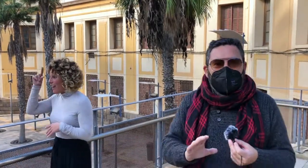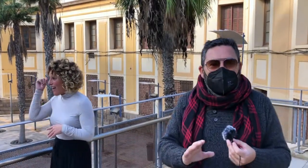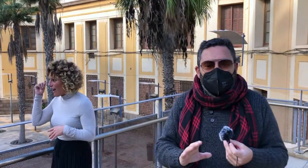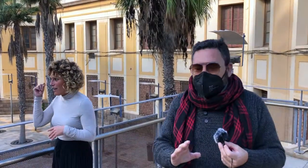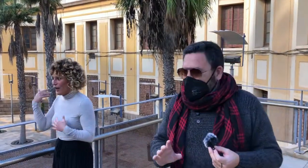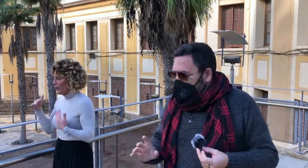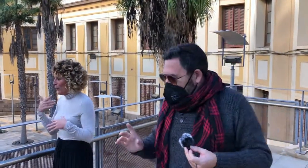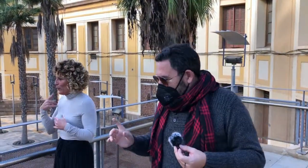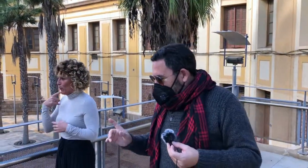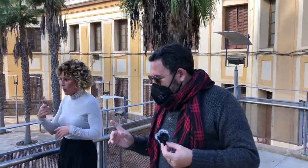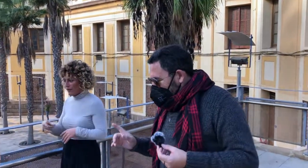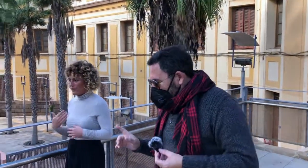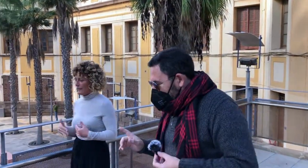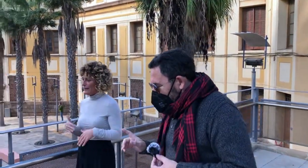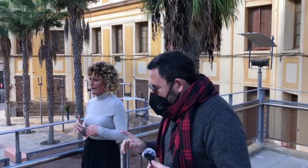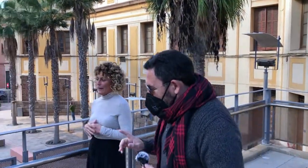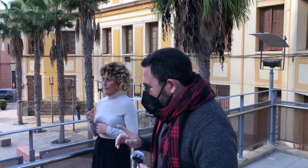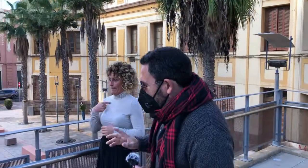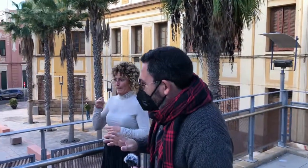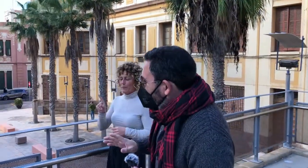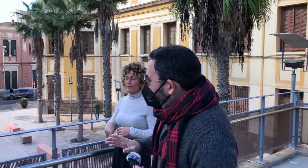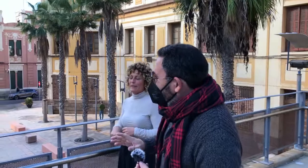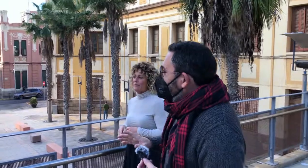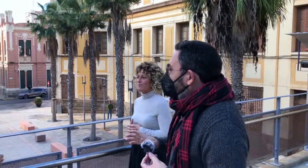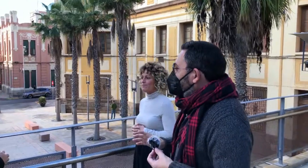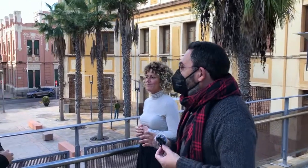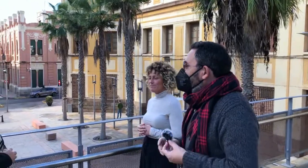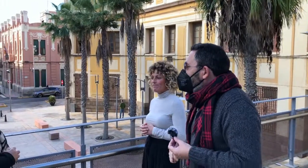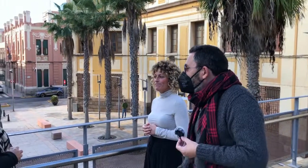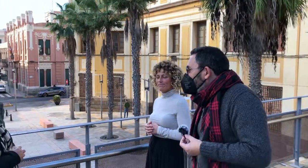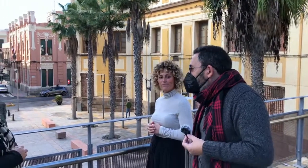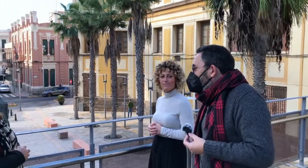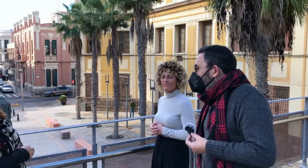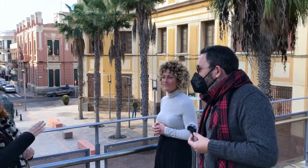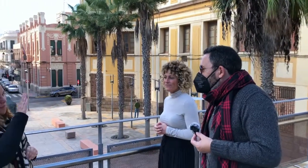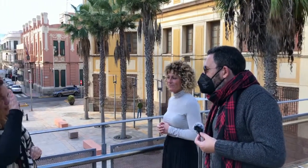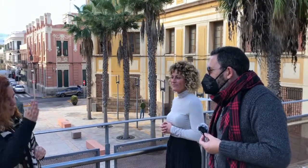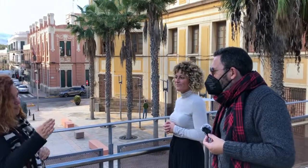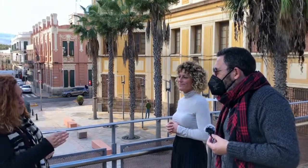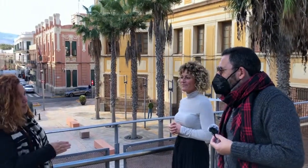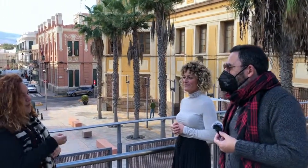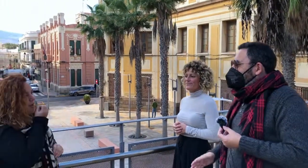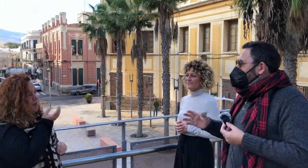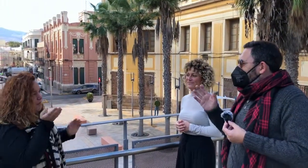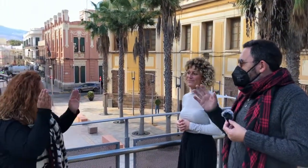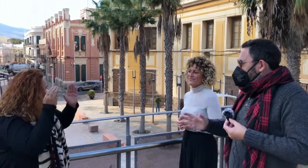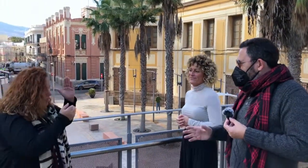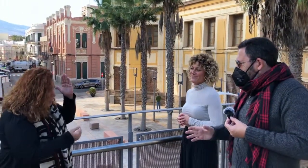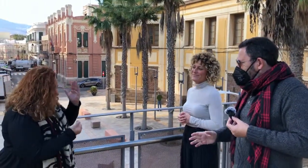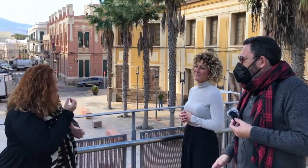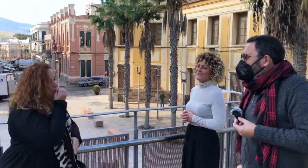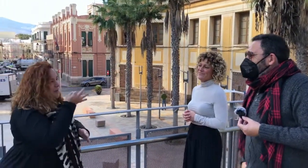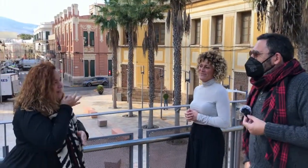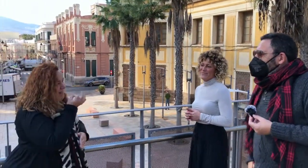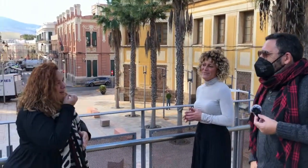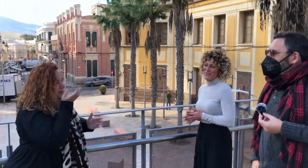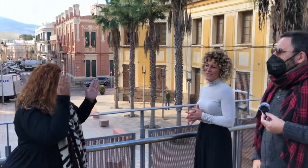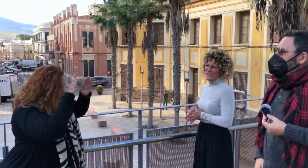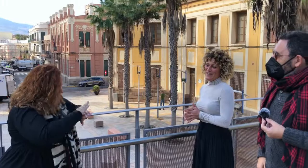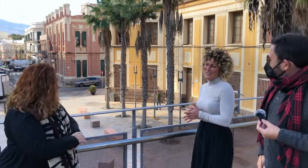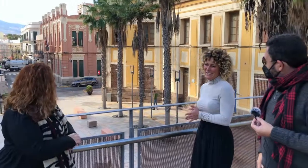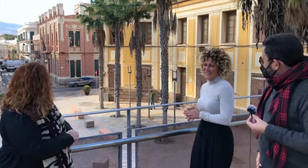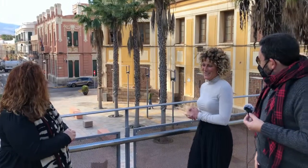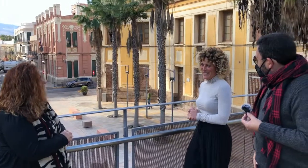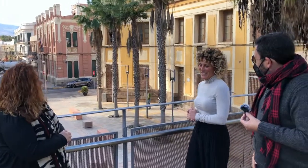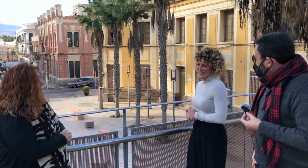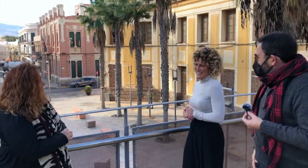están hablando. Aquí estamos con ellas dos. Muy buenos días, buenas tardes, buenas noches desde Onda Barricada. Buenos